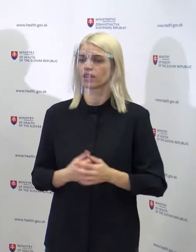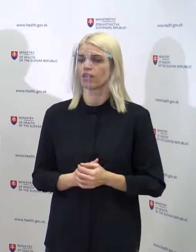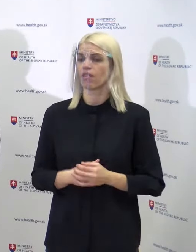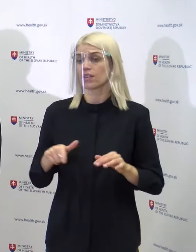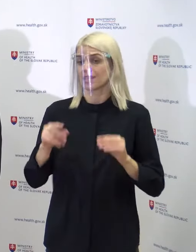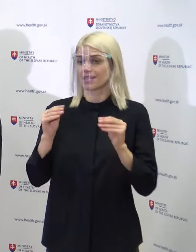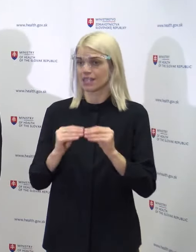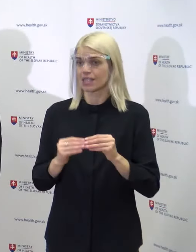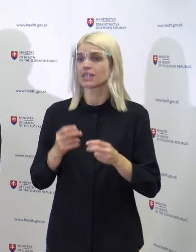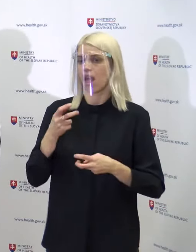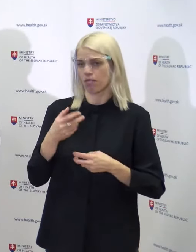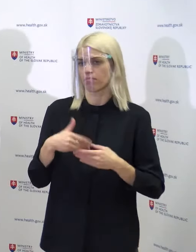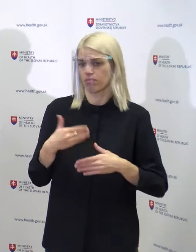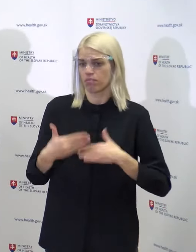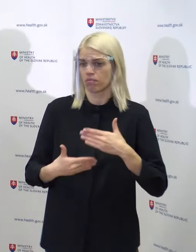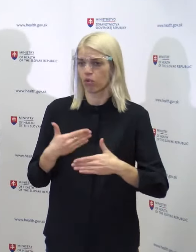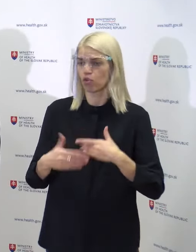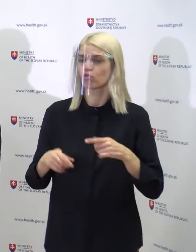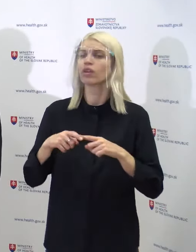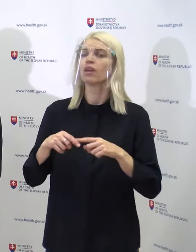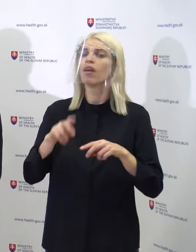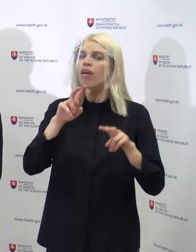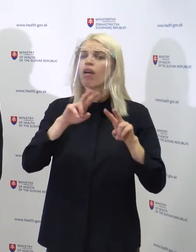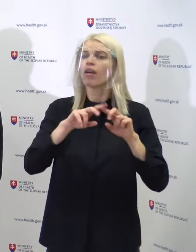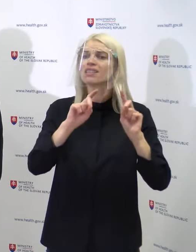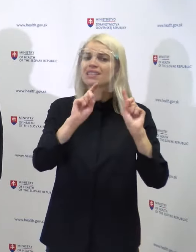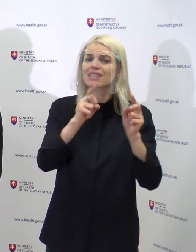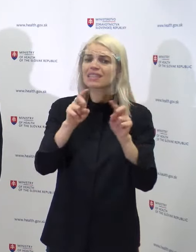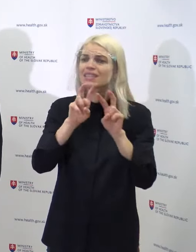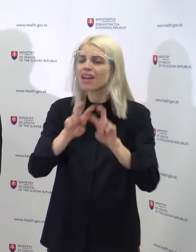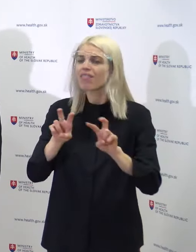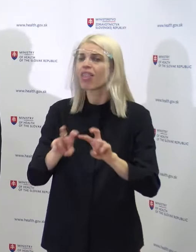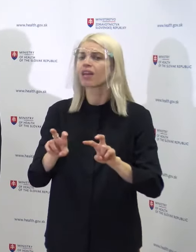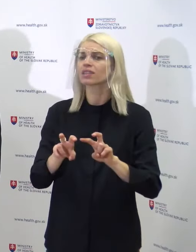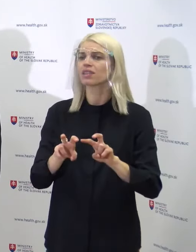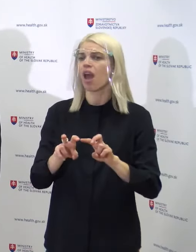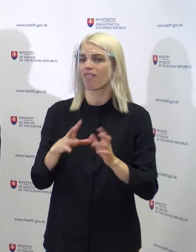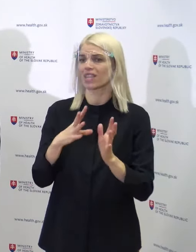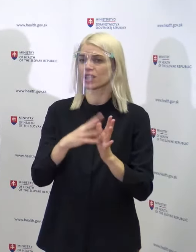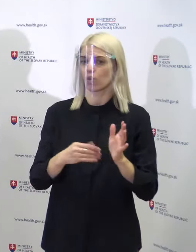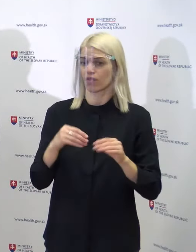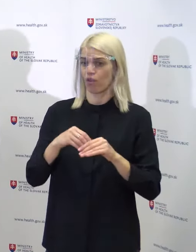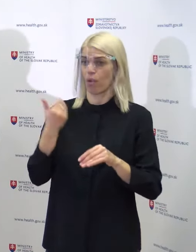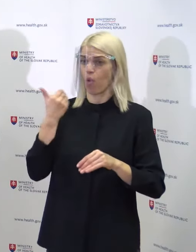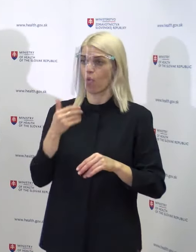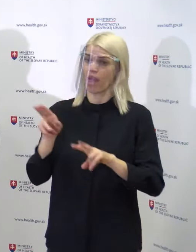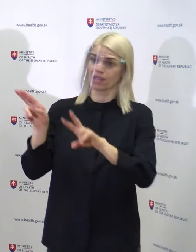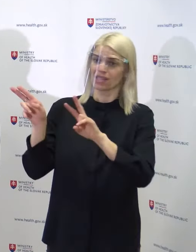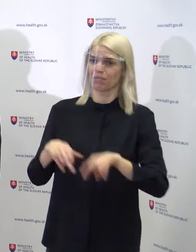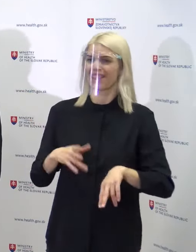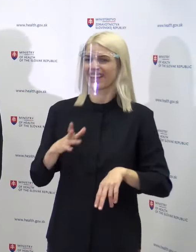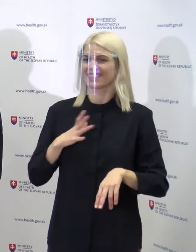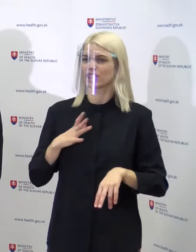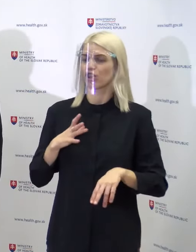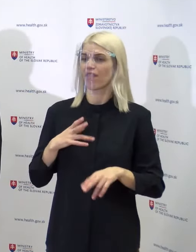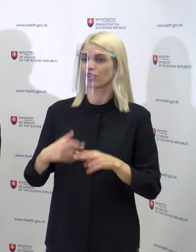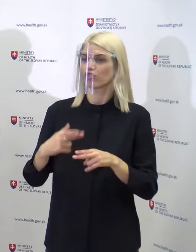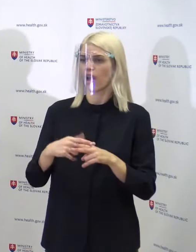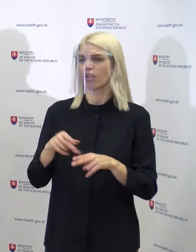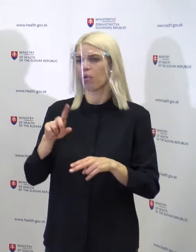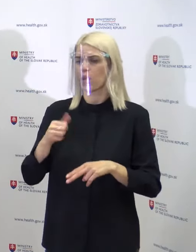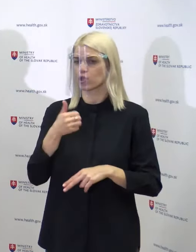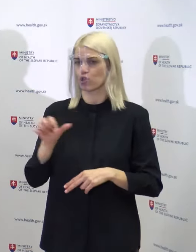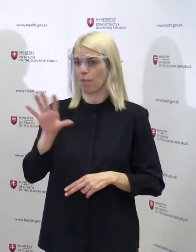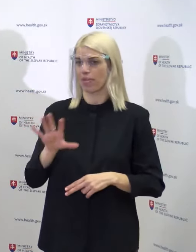beží, sekvenácia vzoriek, ktoré boli odobraté ľuďom, ktorí sa vrátili z tých rizikových krajín, bolo asi